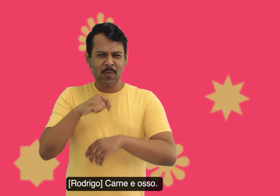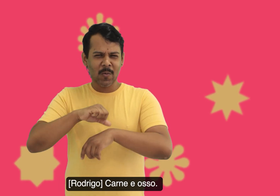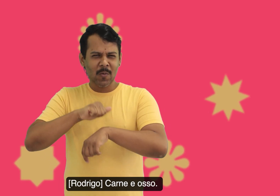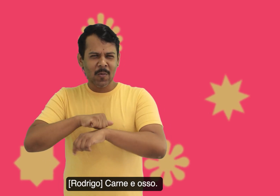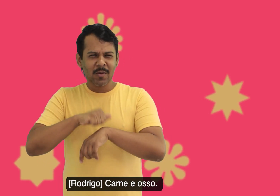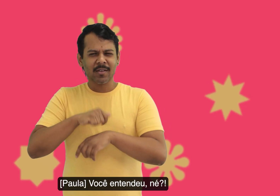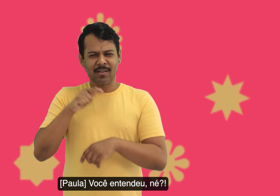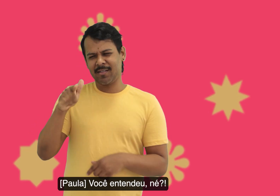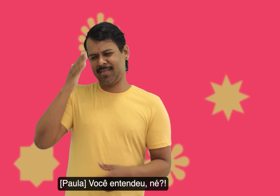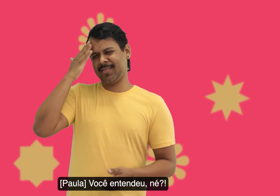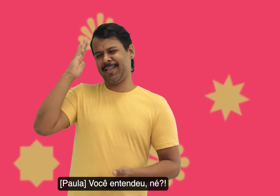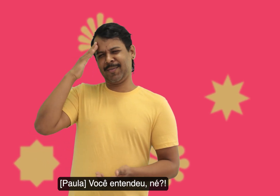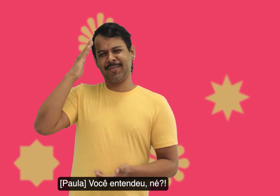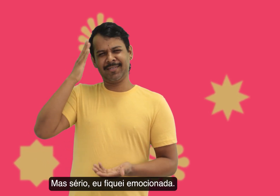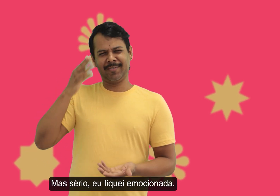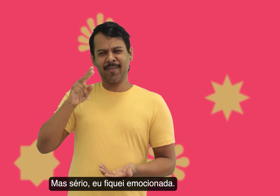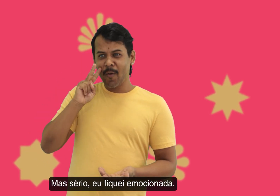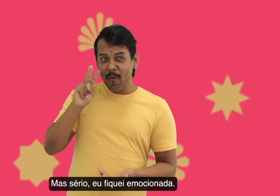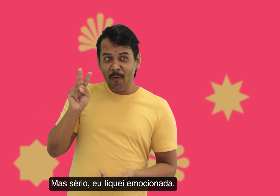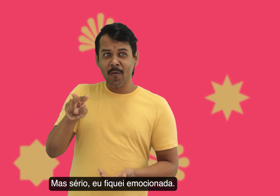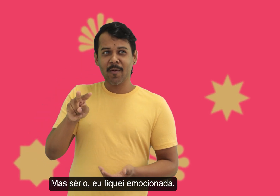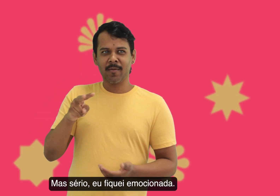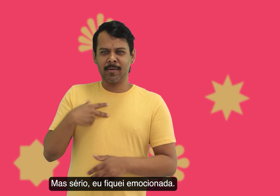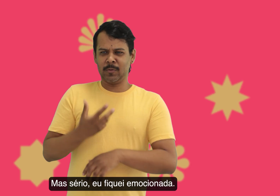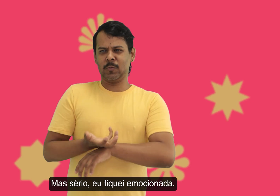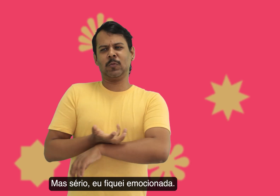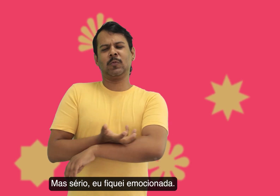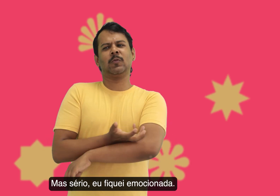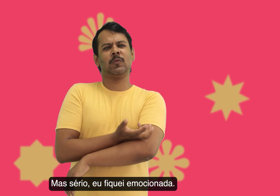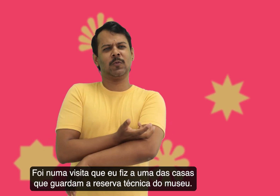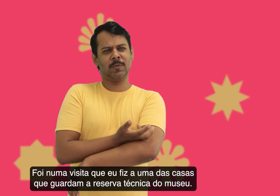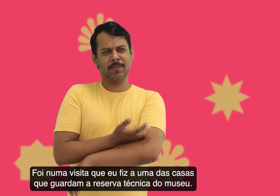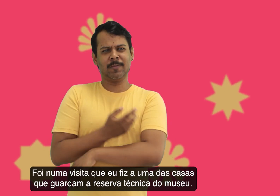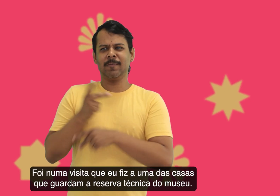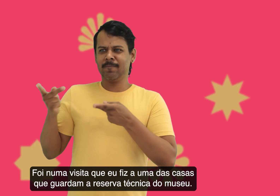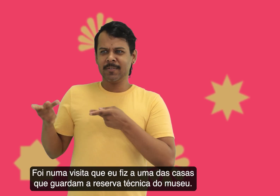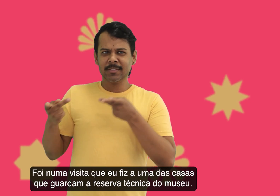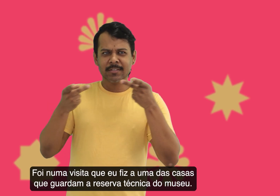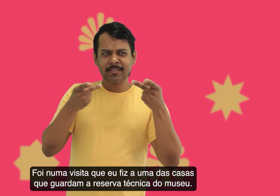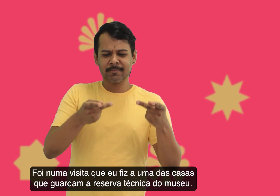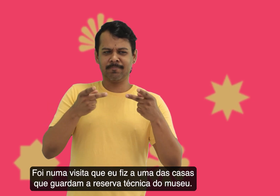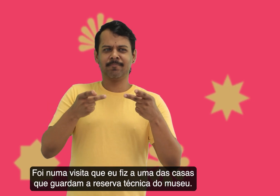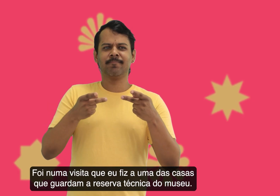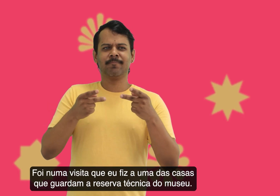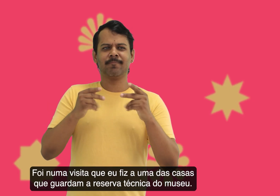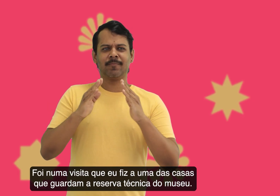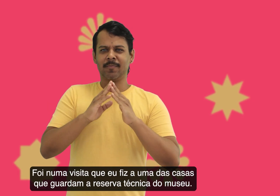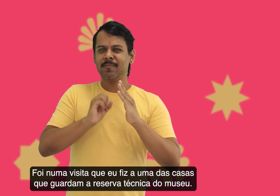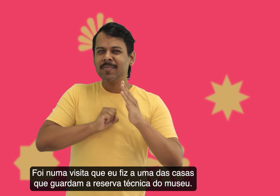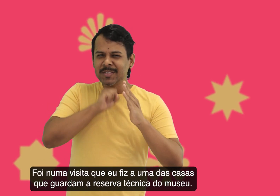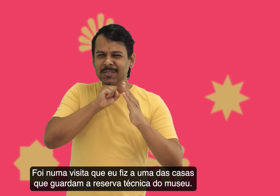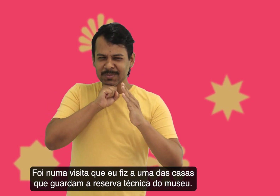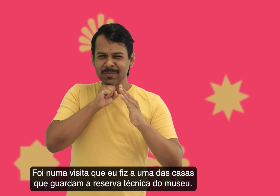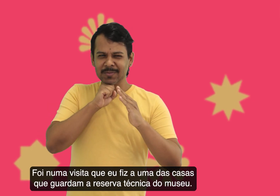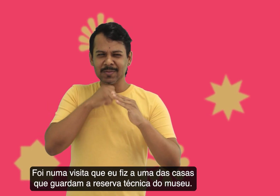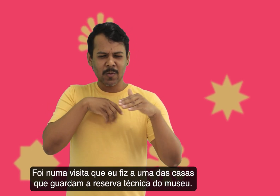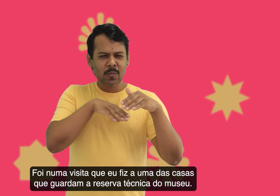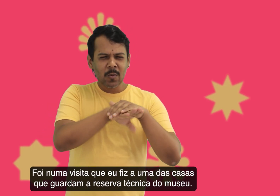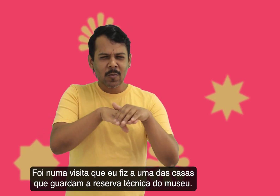Carne e osso. Ah, você entendeu, né? Mas sério, eu fiquei emocionada. Foi numa visita que eu fiz a uma das casas que guardam a reserva